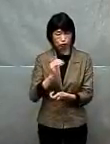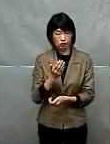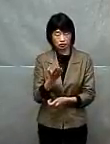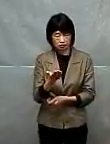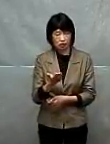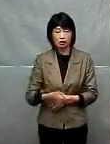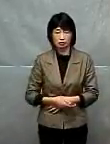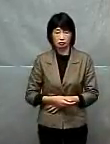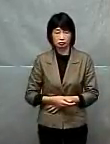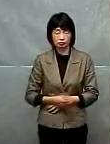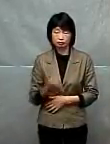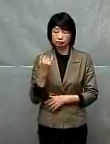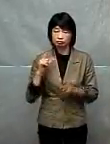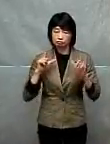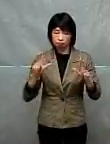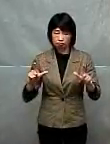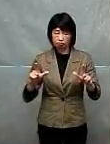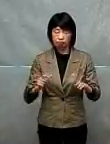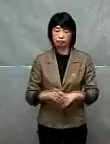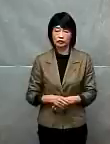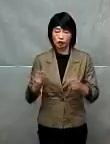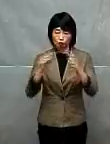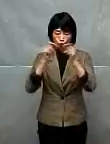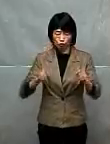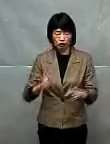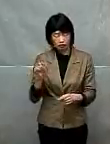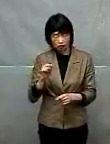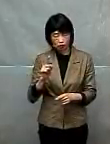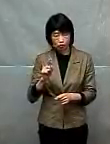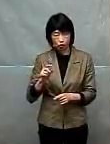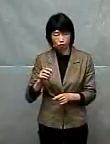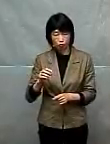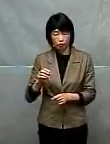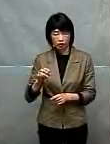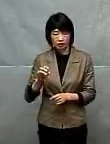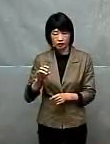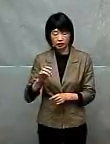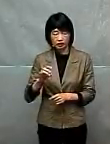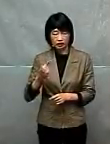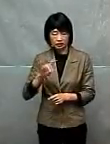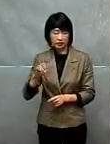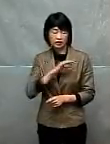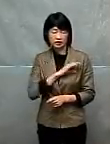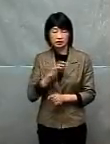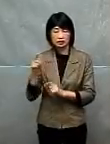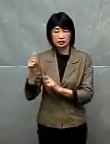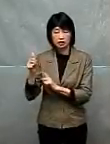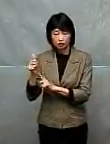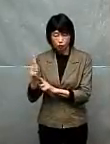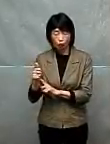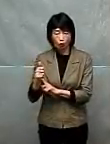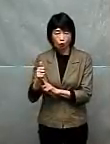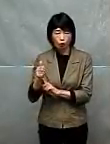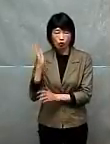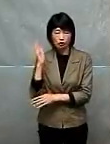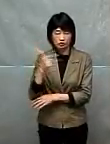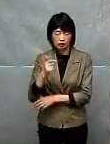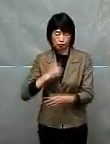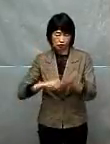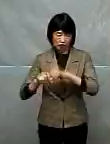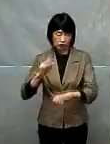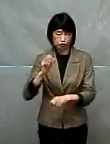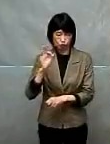問題はですねやはり議員さんの政務活動費、だった